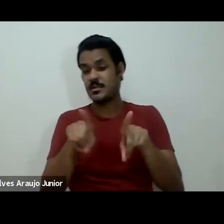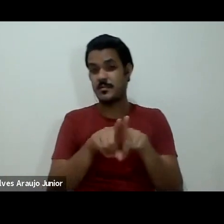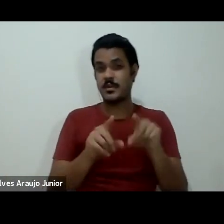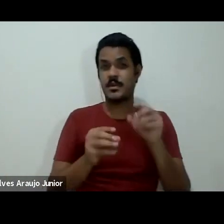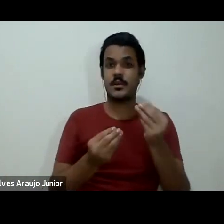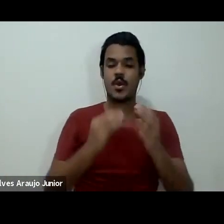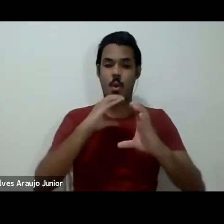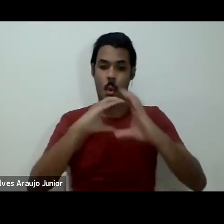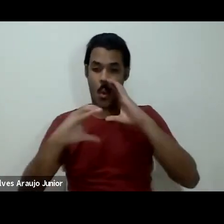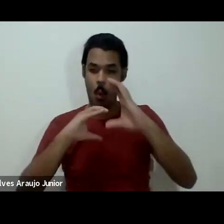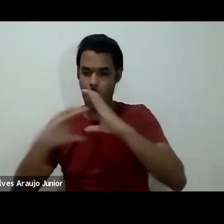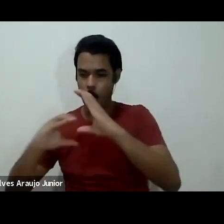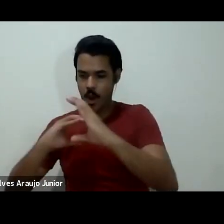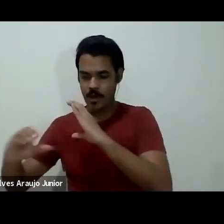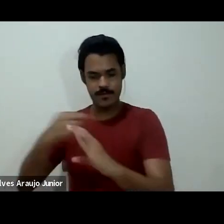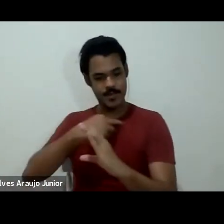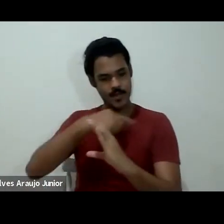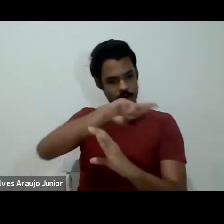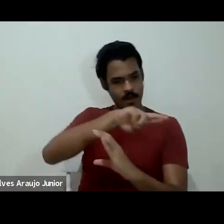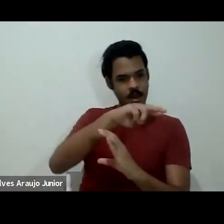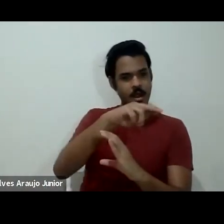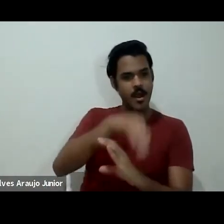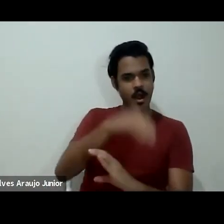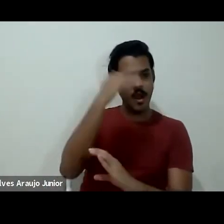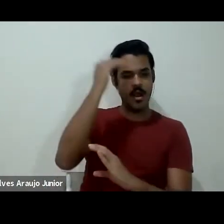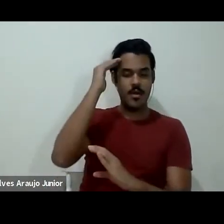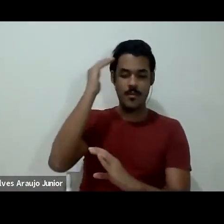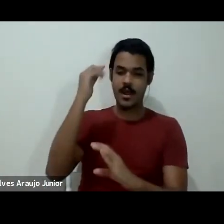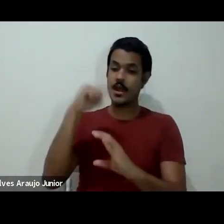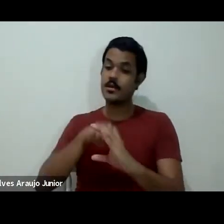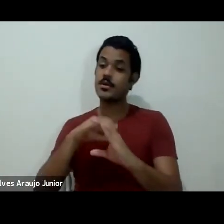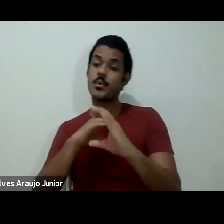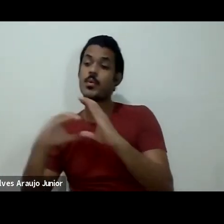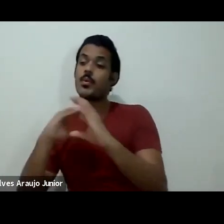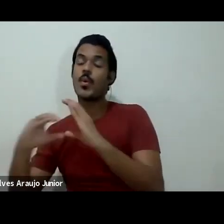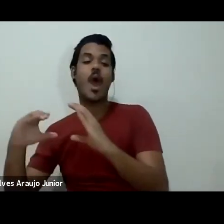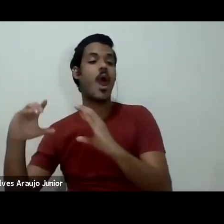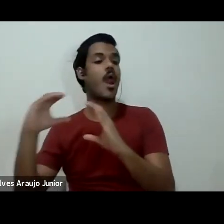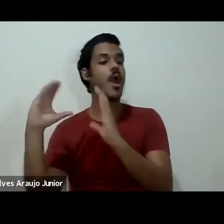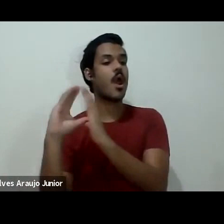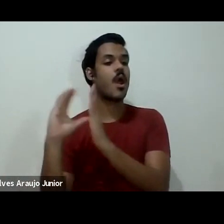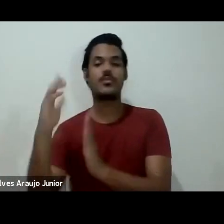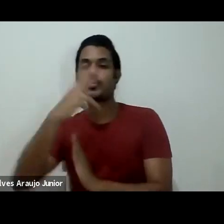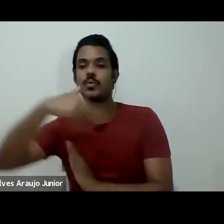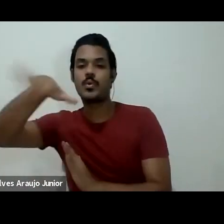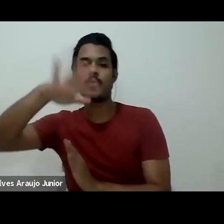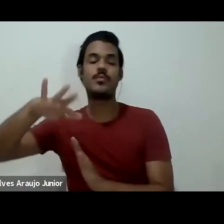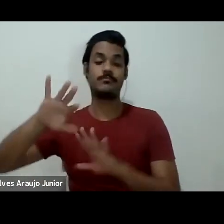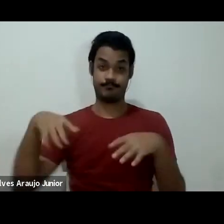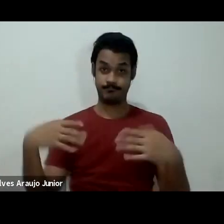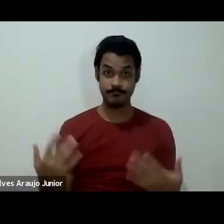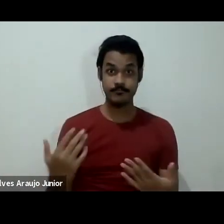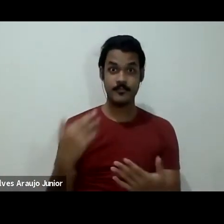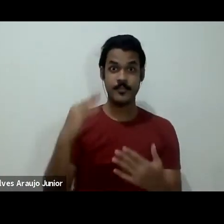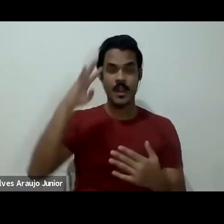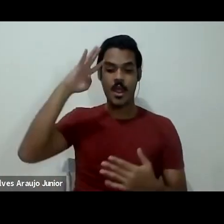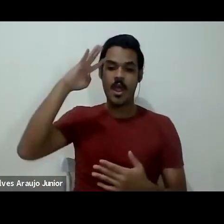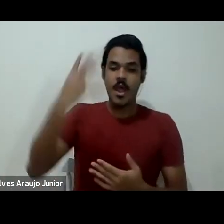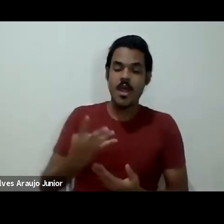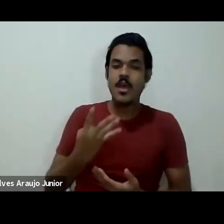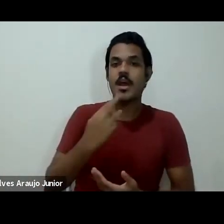comunicação dos povos de terreiros, e os resultados através desse